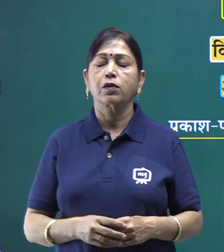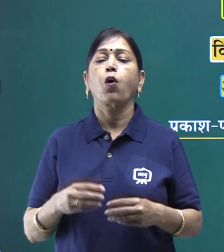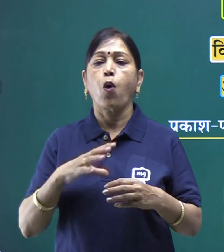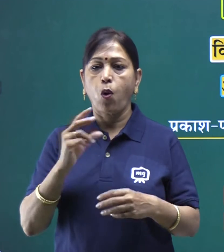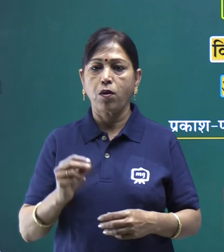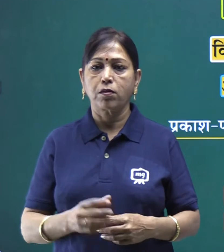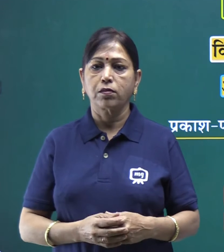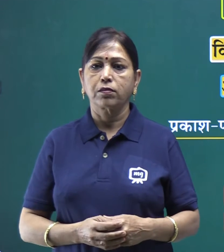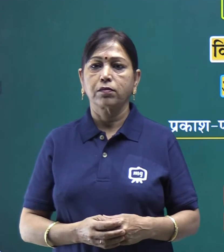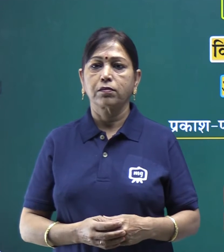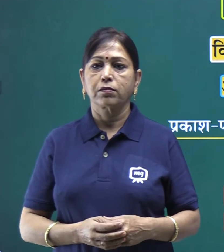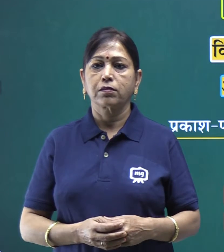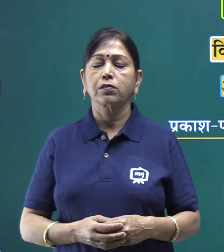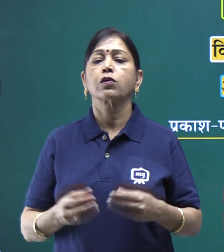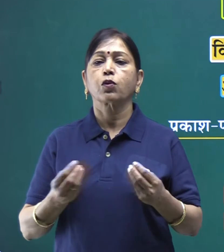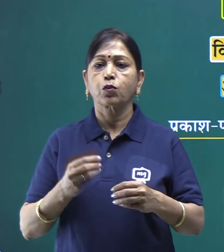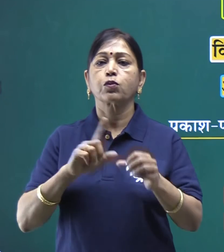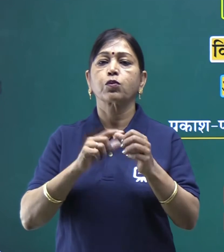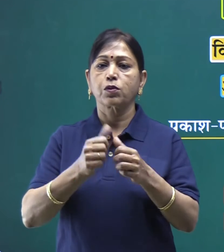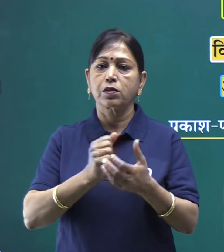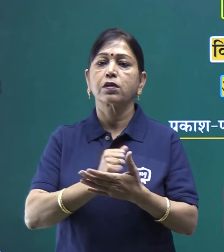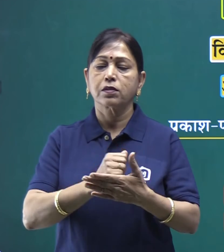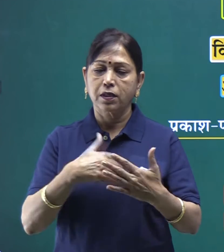एवं कुछ अभ्यास कार्य किया।